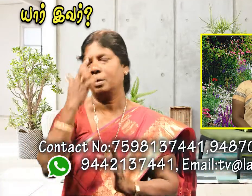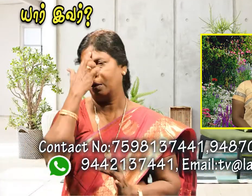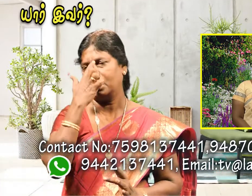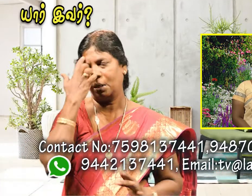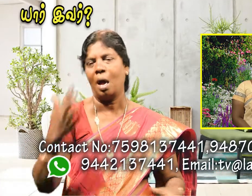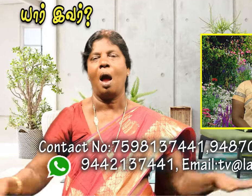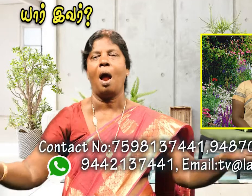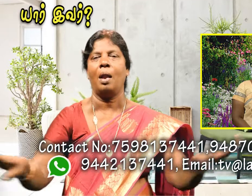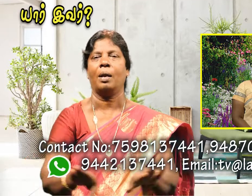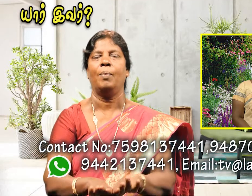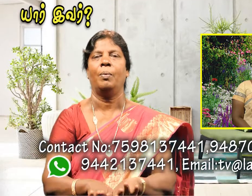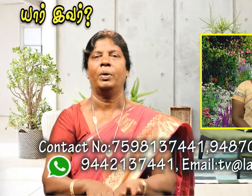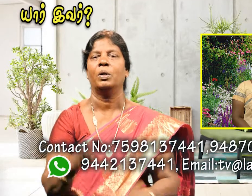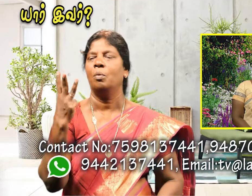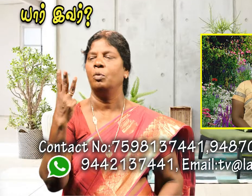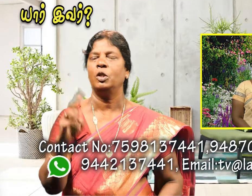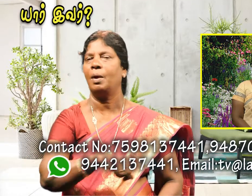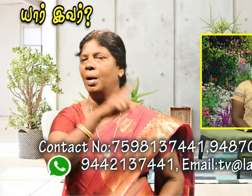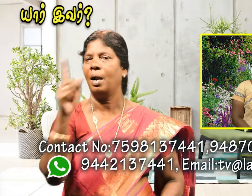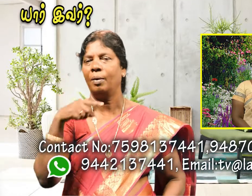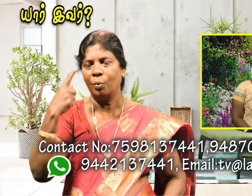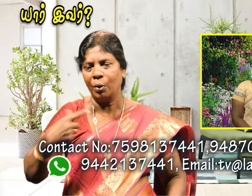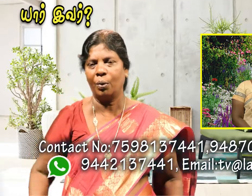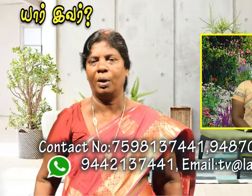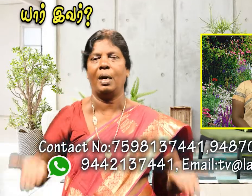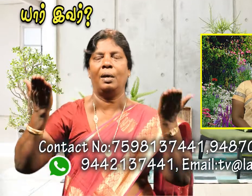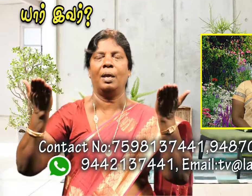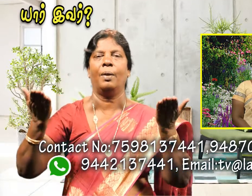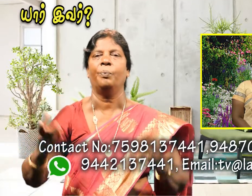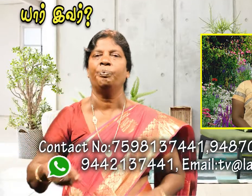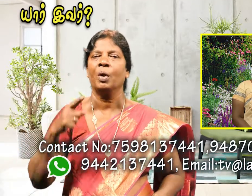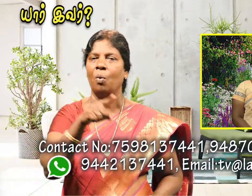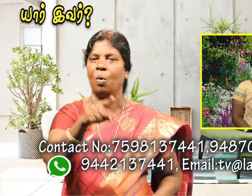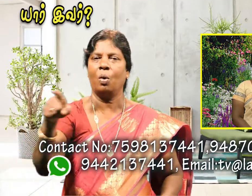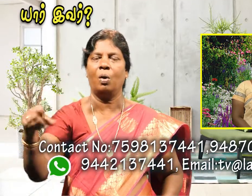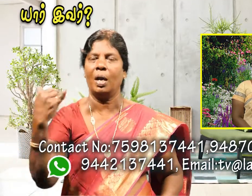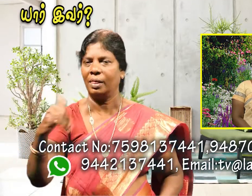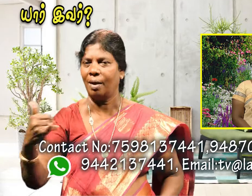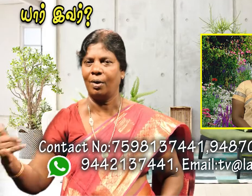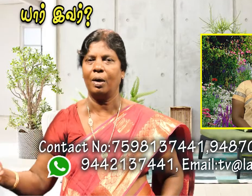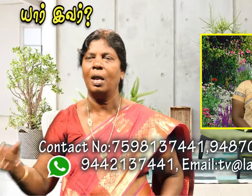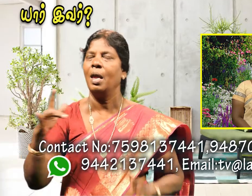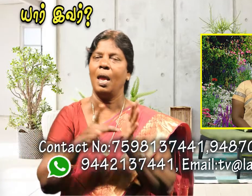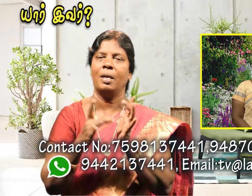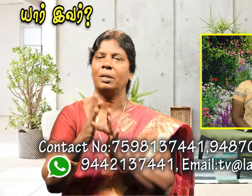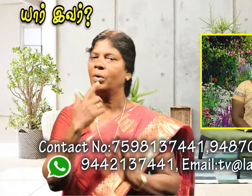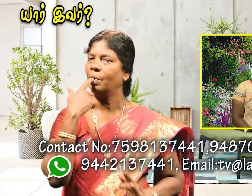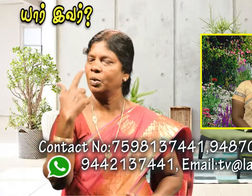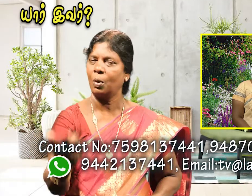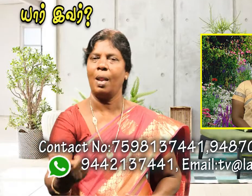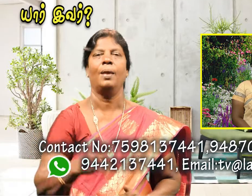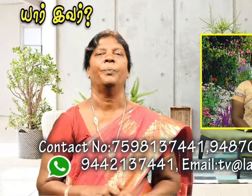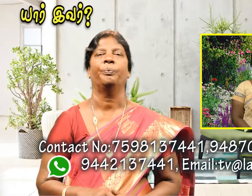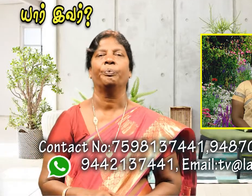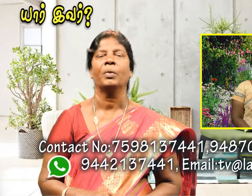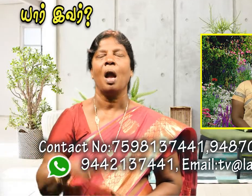இயேசு கிறிஸ்து அடக்கம் பண்ணப்பட்டு மூன்றாம் நாள் உயிருடன் இருந்தார். உங்களுடைய தவறுகளை இயேசு